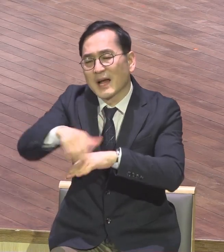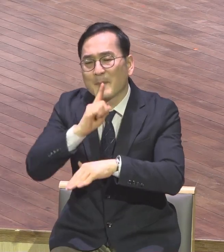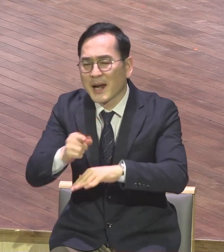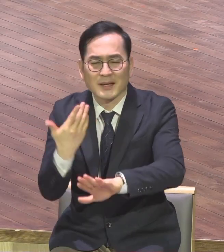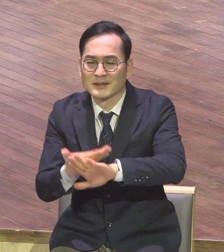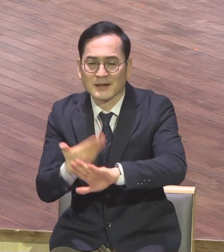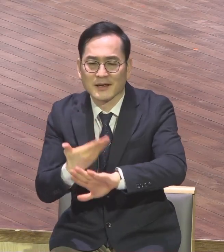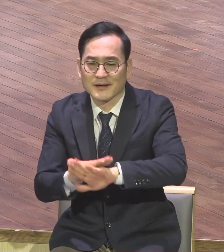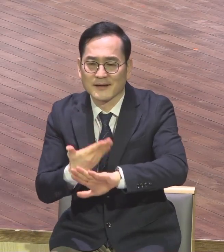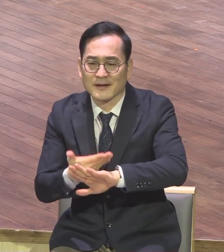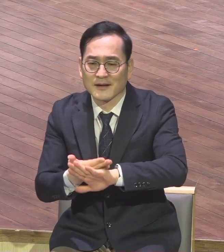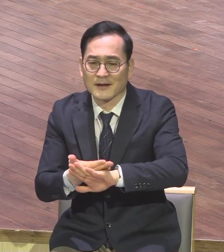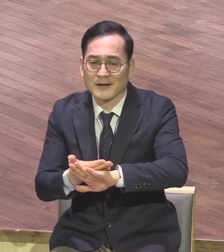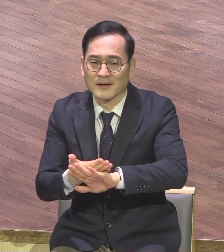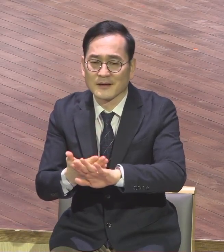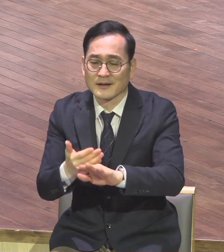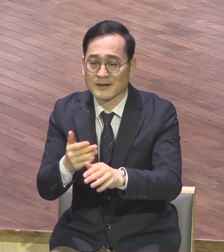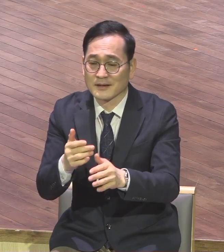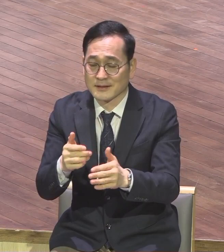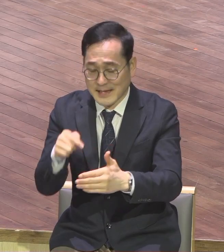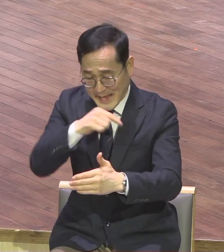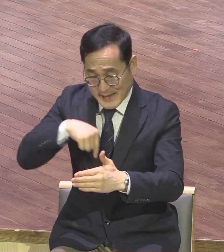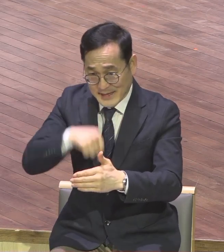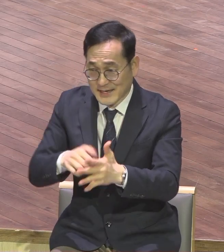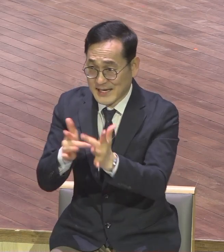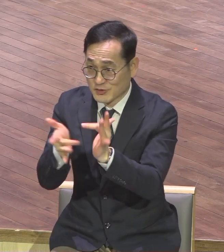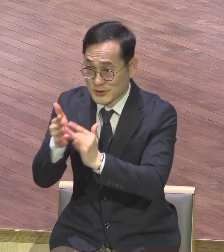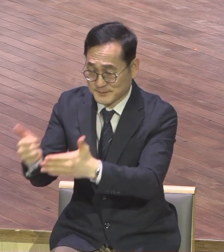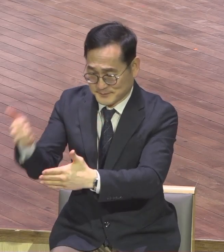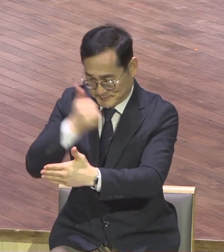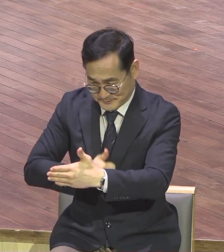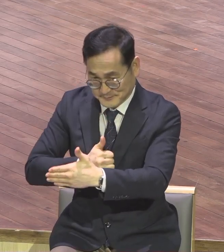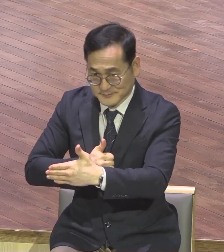아니에요. 내 안에 주님이 들어오셨다.